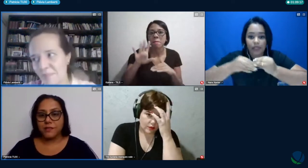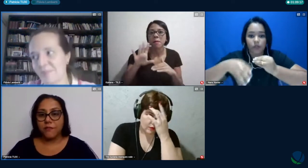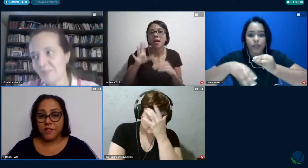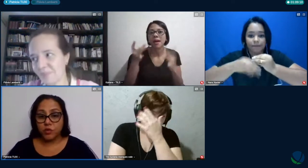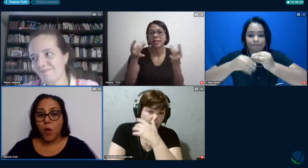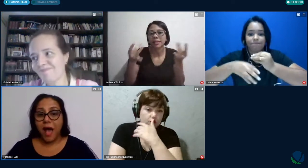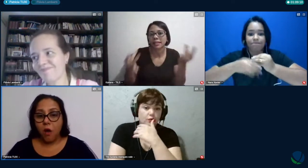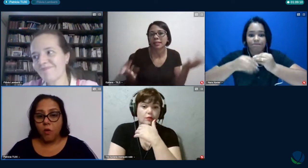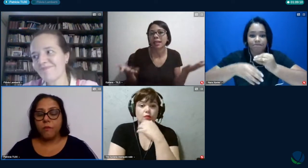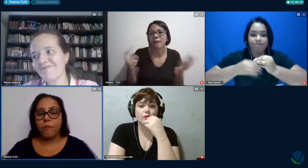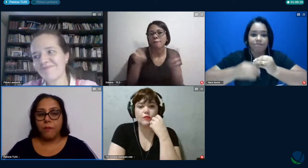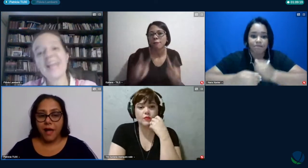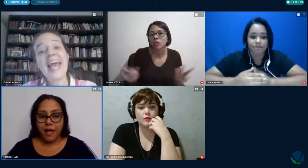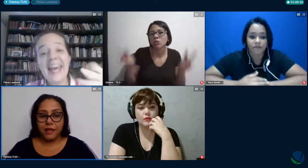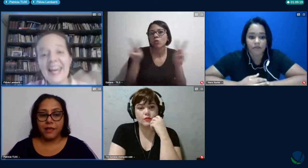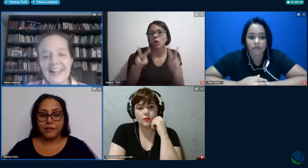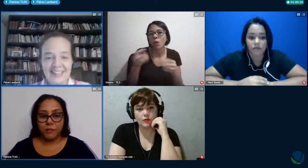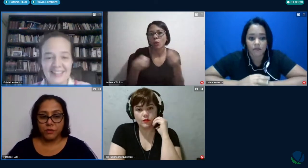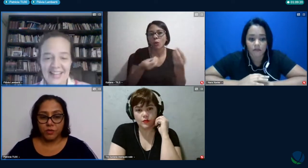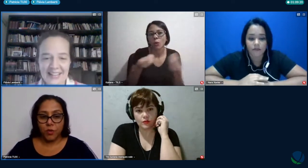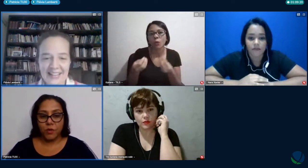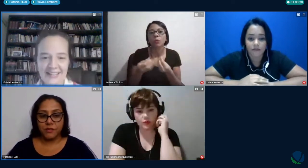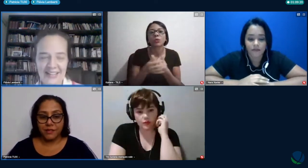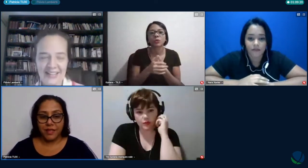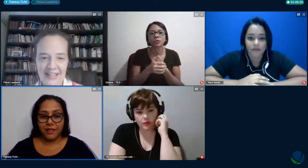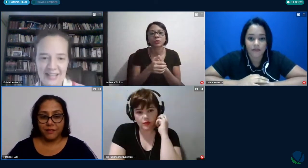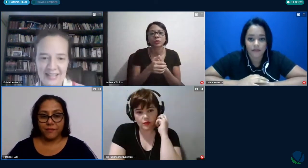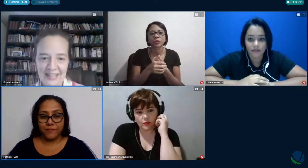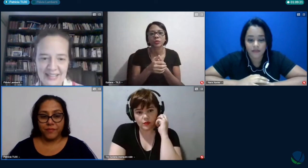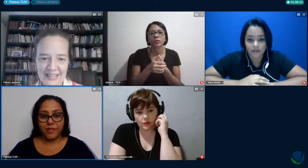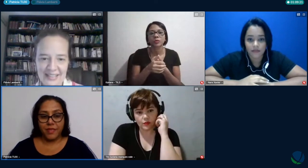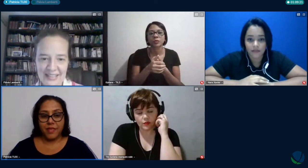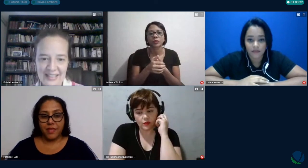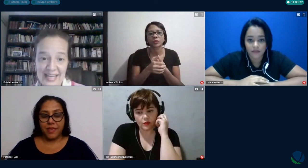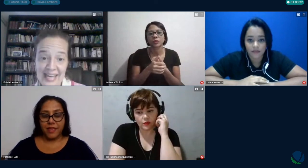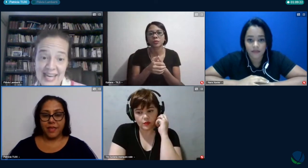essa coisa visual para que as pessoas, né,